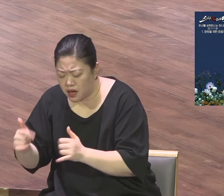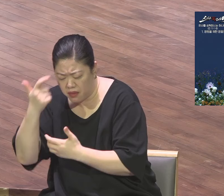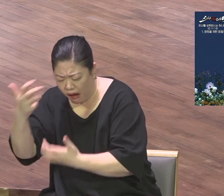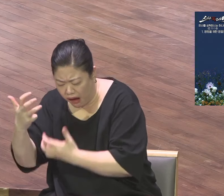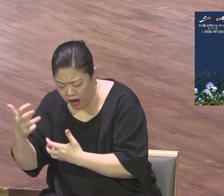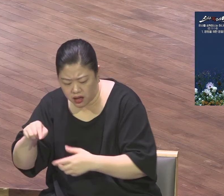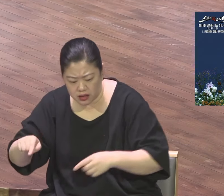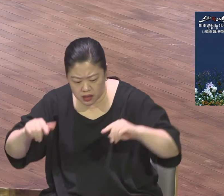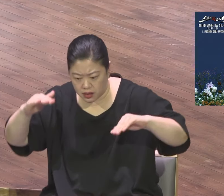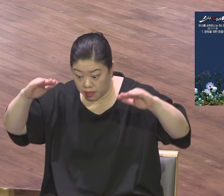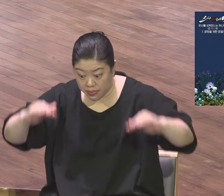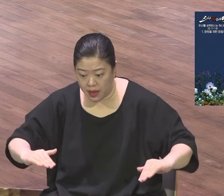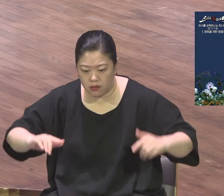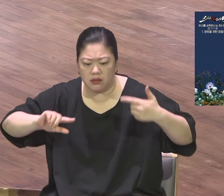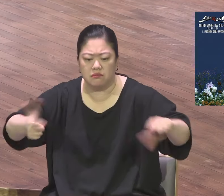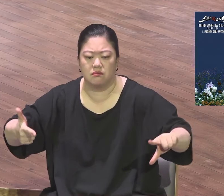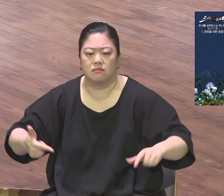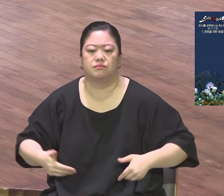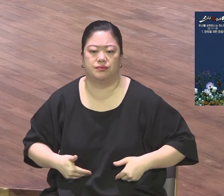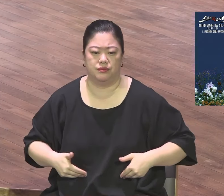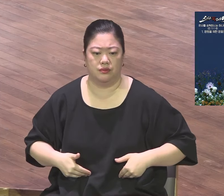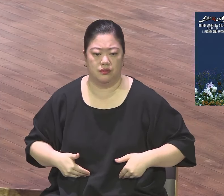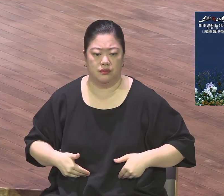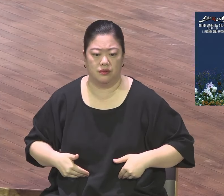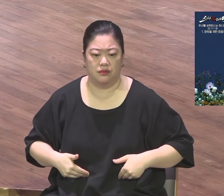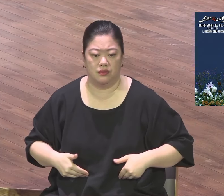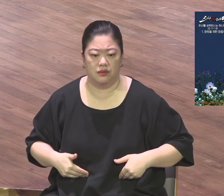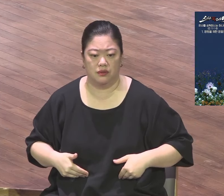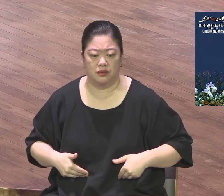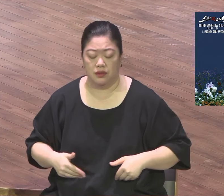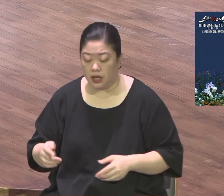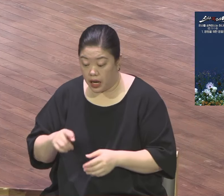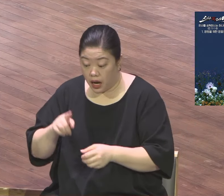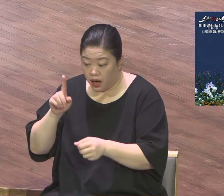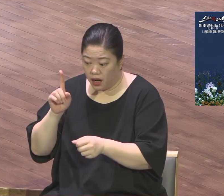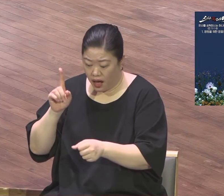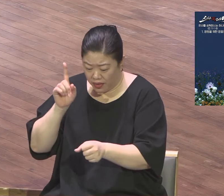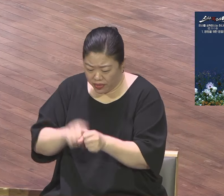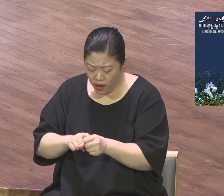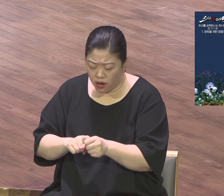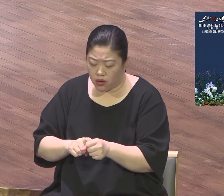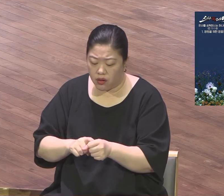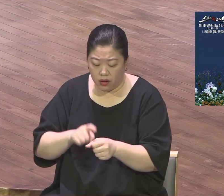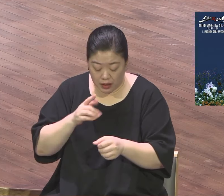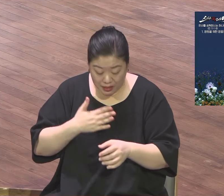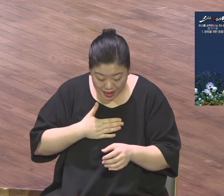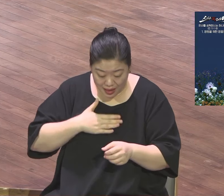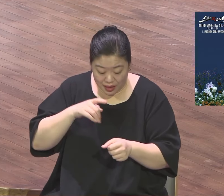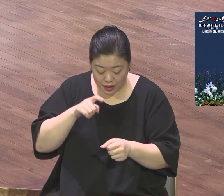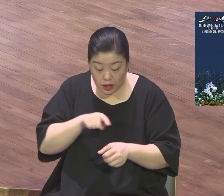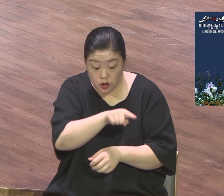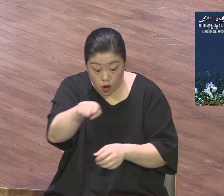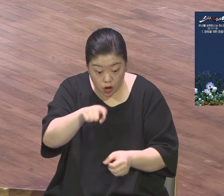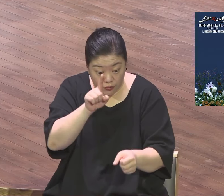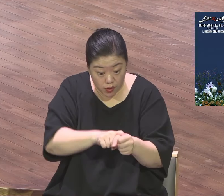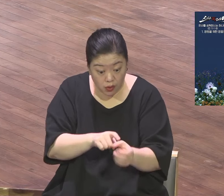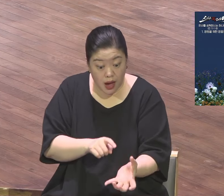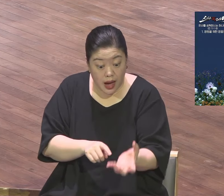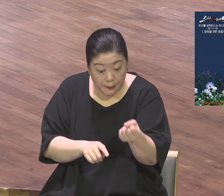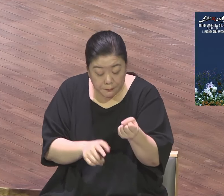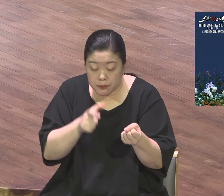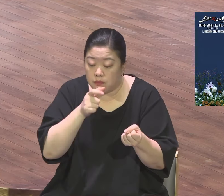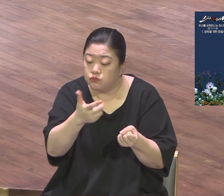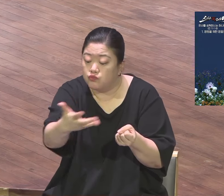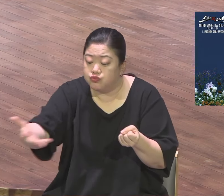있어요. 본문에서 너 떡을 물 위에 던져라 여러 날 후에 도로 찾으리라 이 말은요 여러 가지 해석이